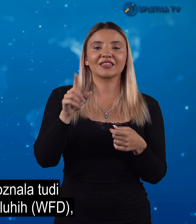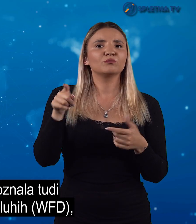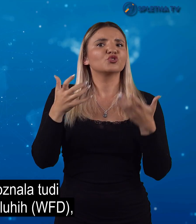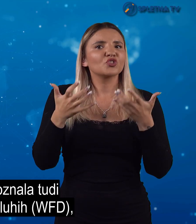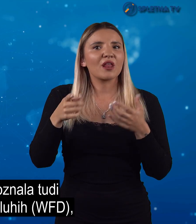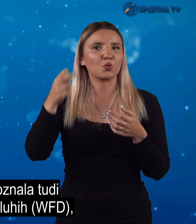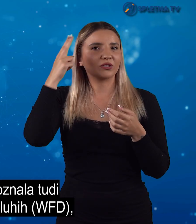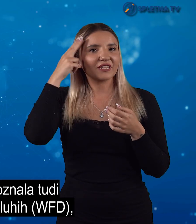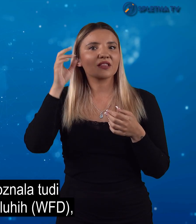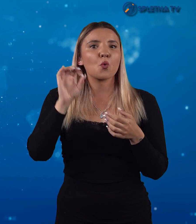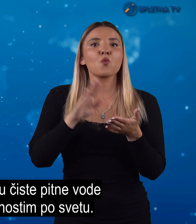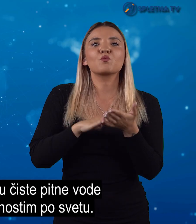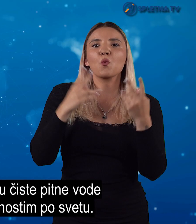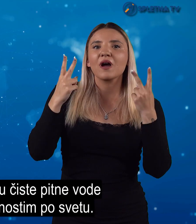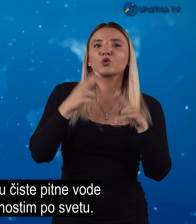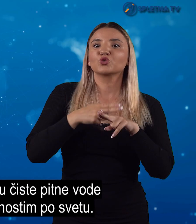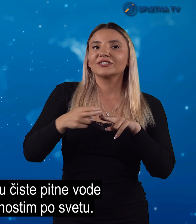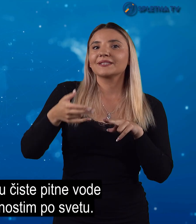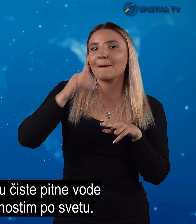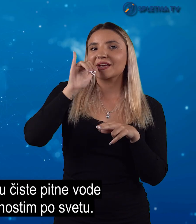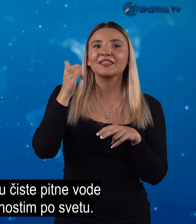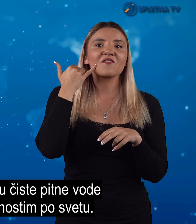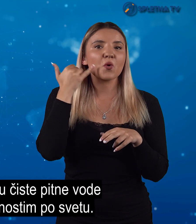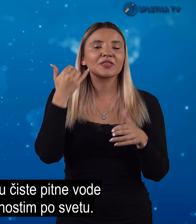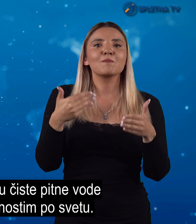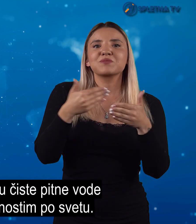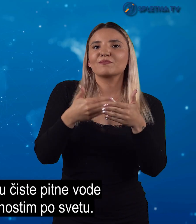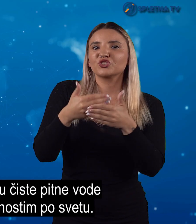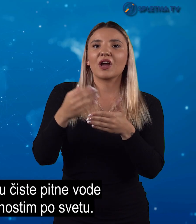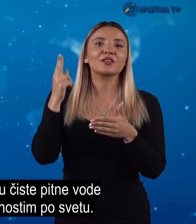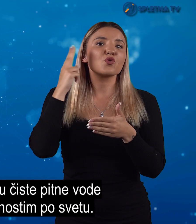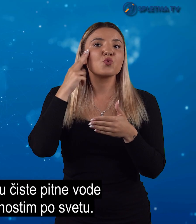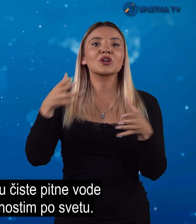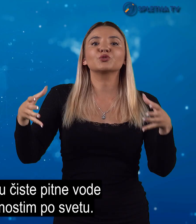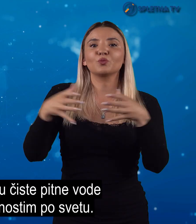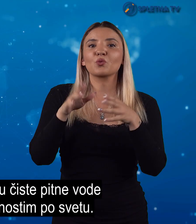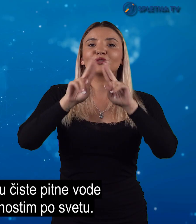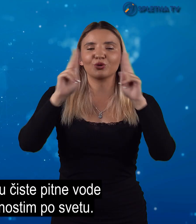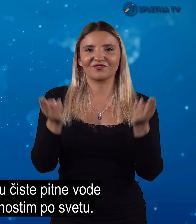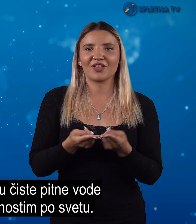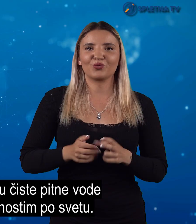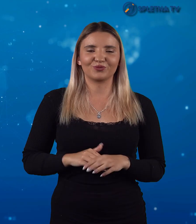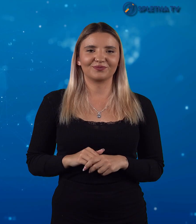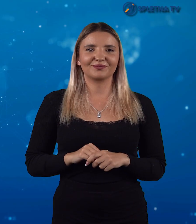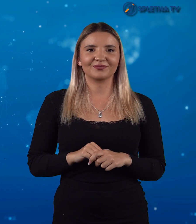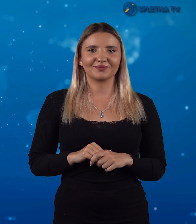gluhih, VFD, ki želi znanje o pomenu čiste pitne vode približati gluhim skupnostim po svetu.